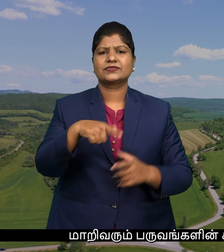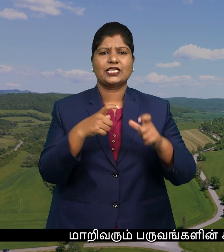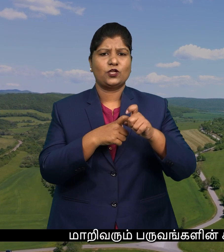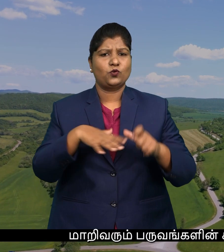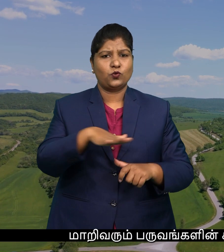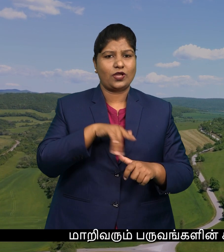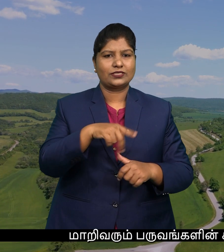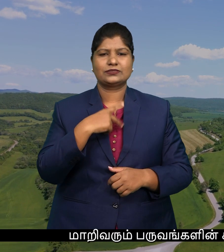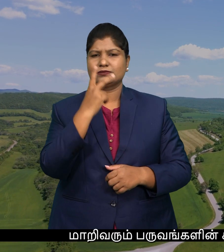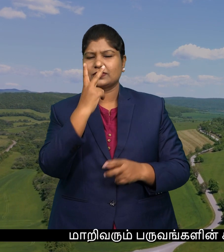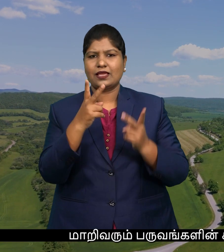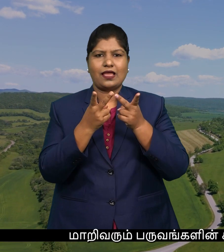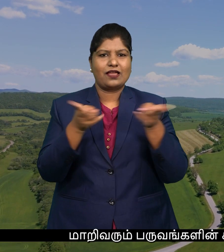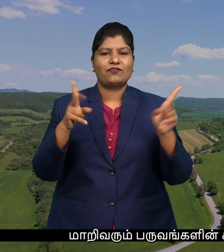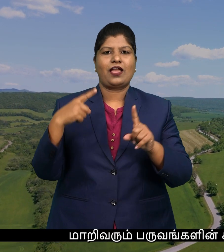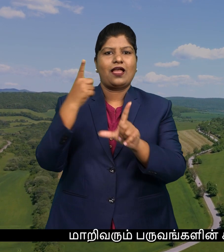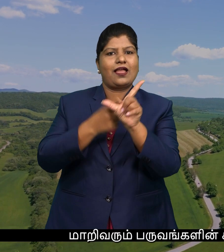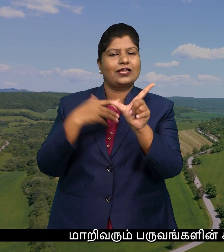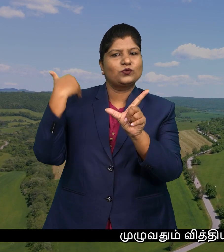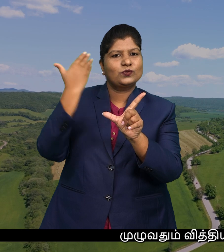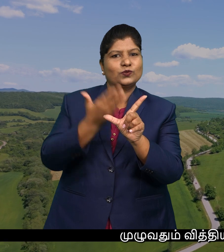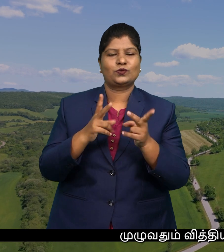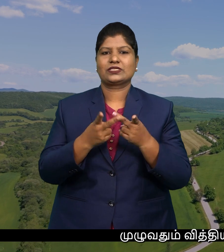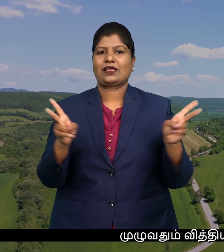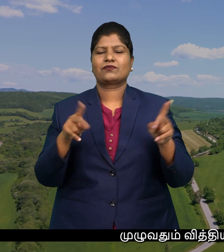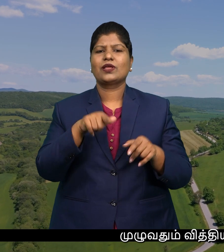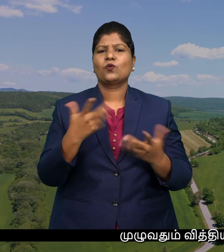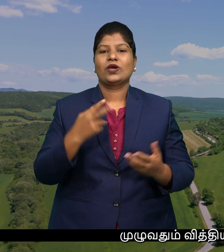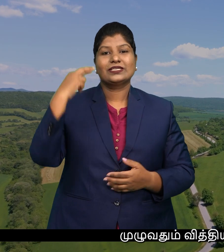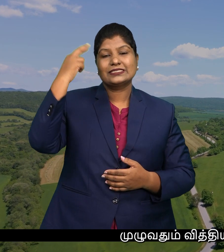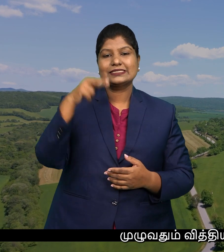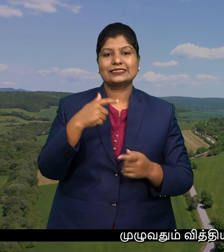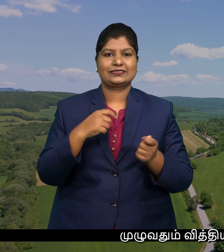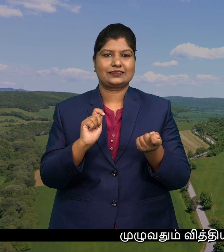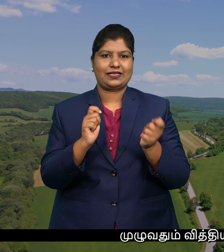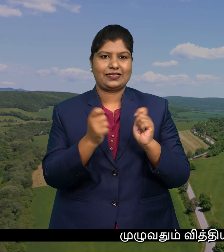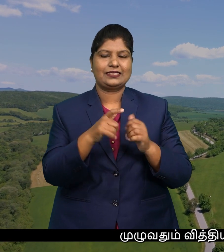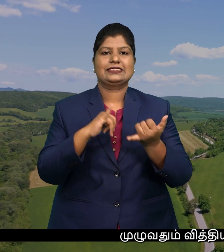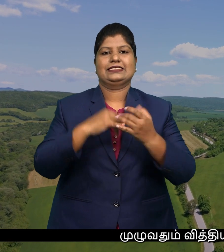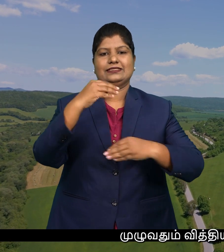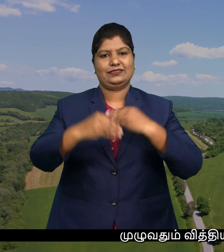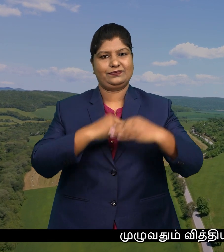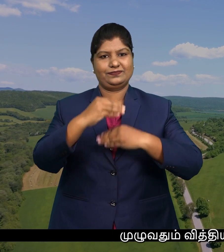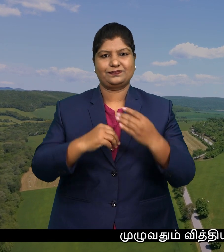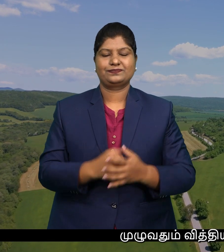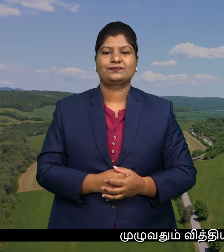மாறிவரும் பருவங்களின் காரணமாக ஐரோப்பா ஆண்டு முழுவதும் வித்தியாசமாக தெரிகிறது.